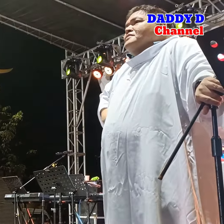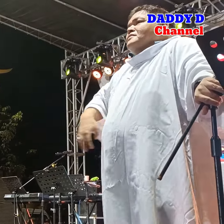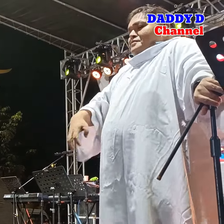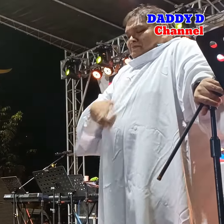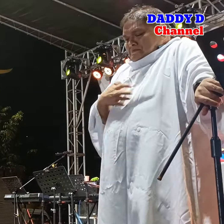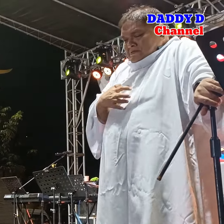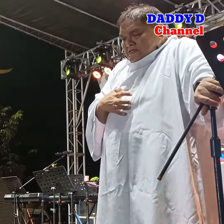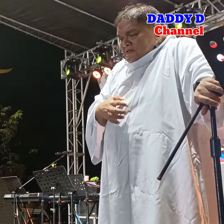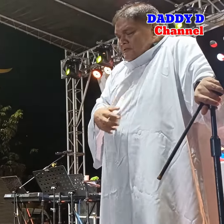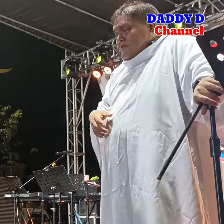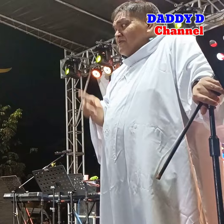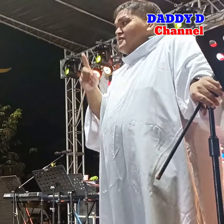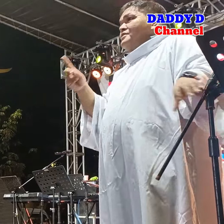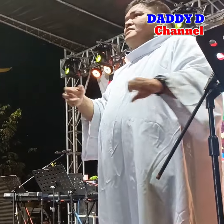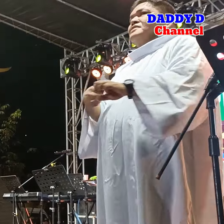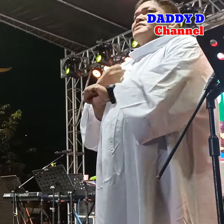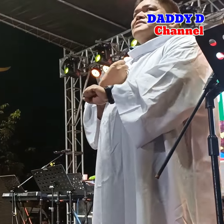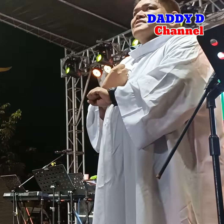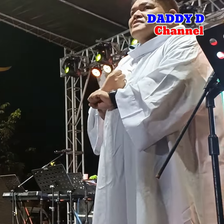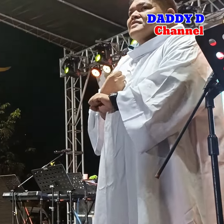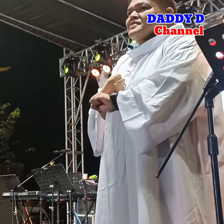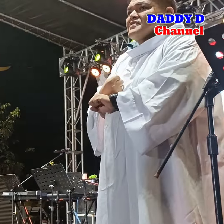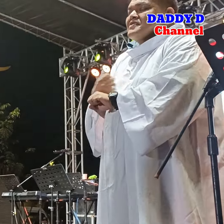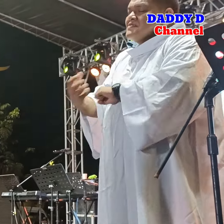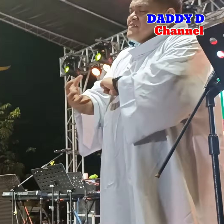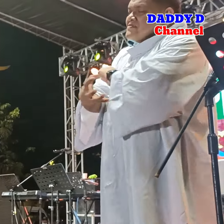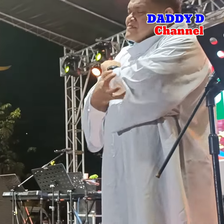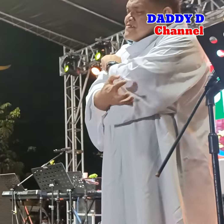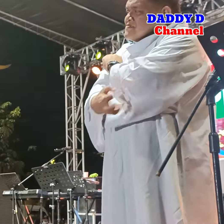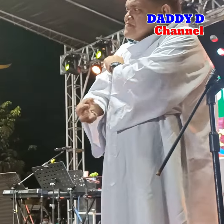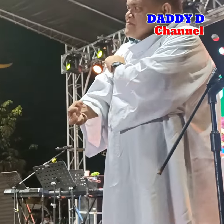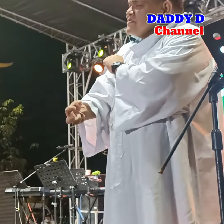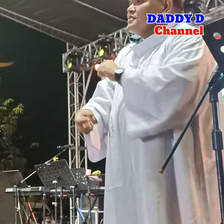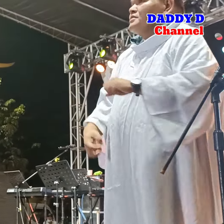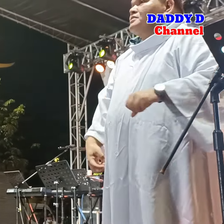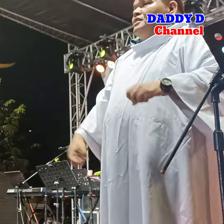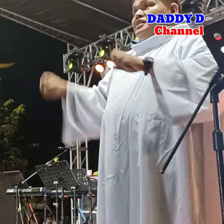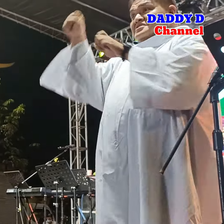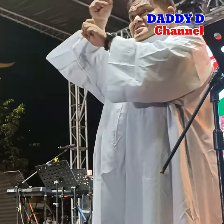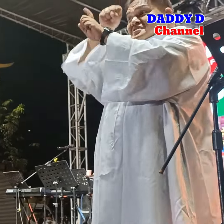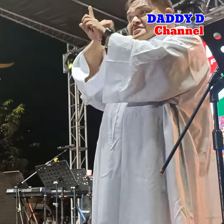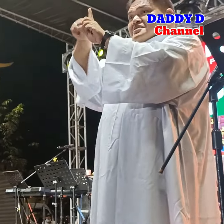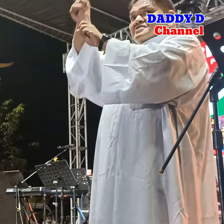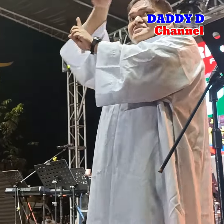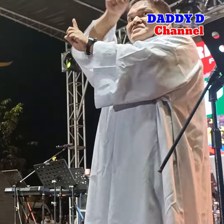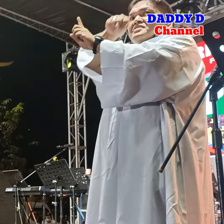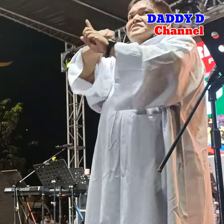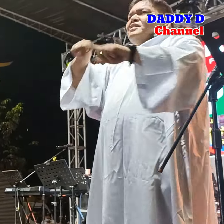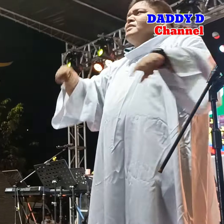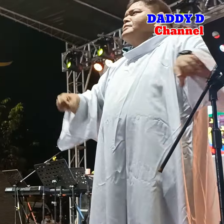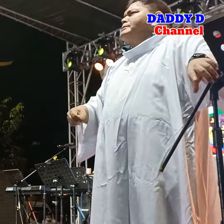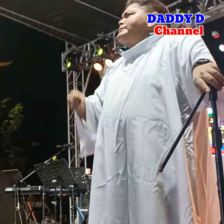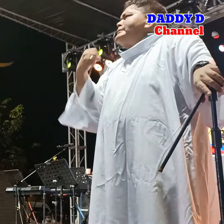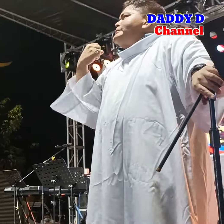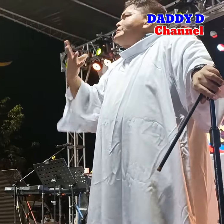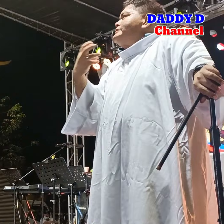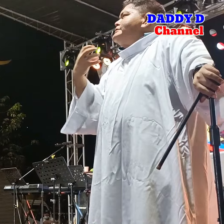Mr. President, hirap na kami. Andyan yung surveys, tignan ninyo.